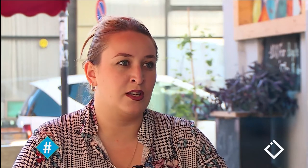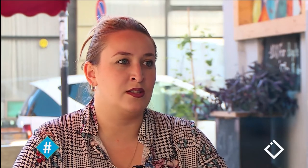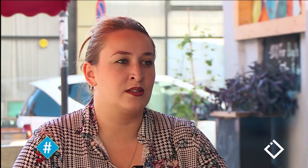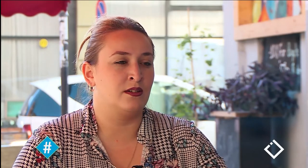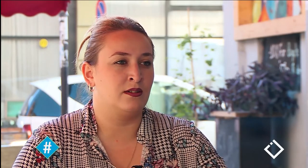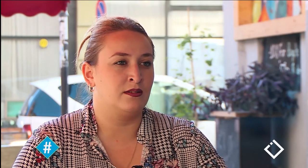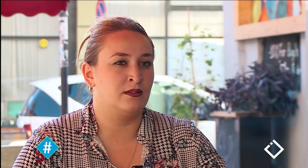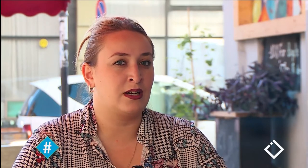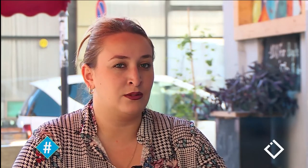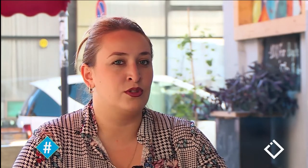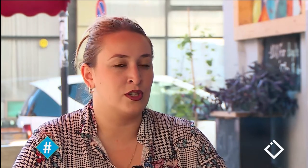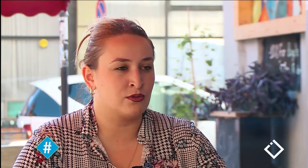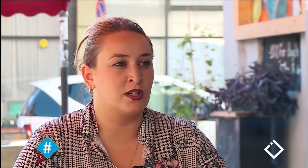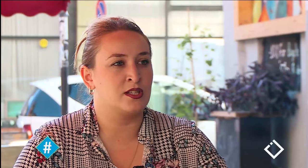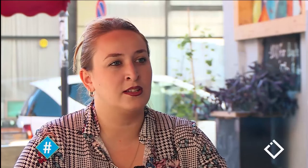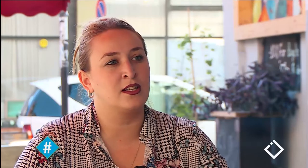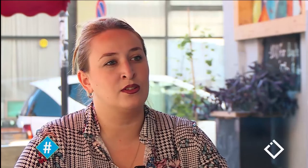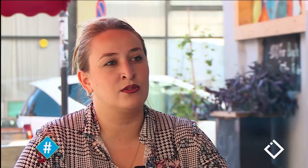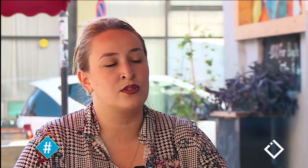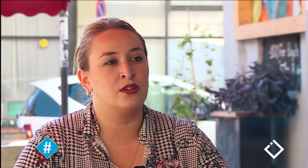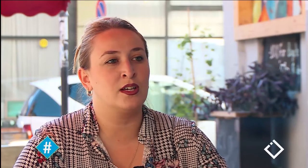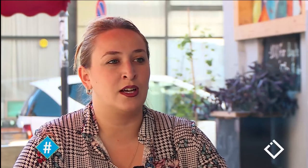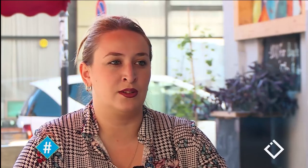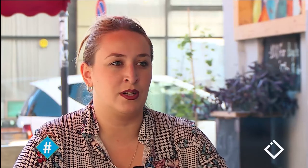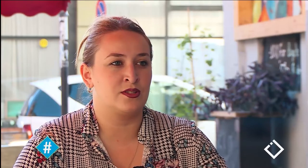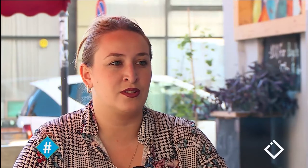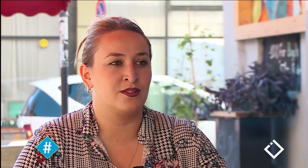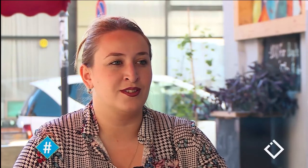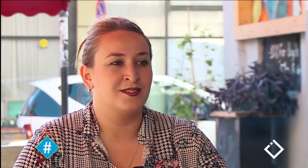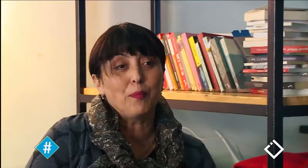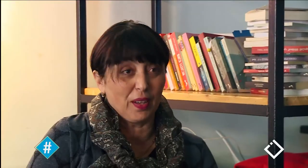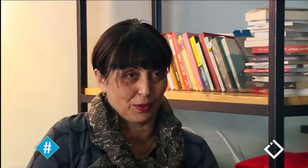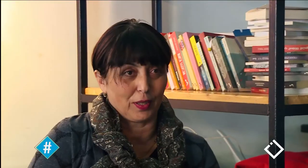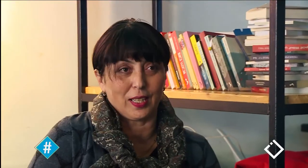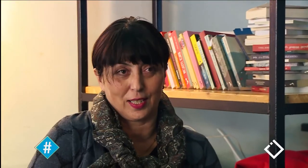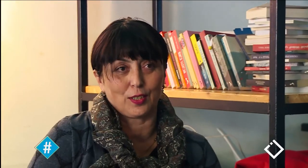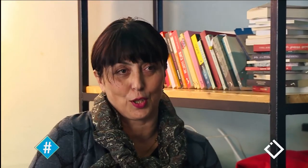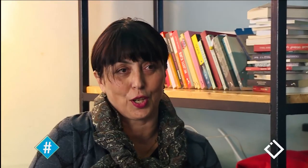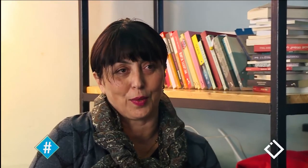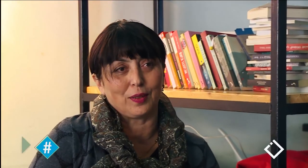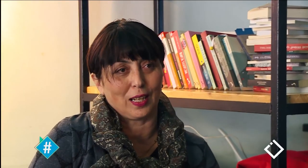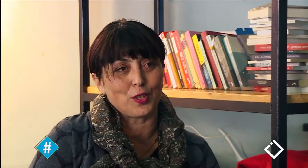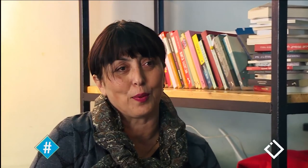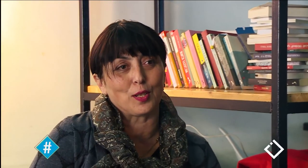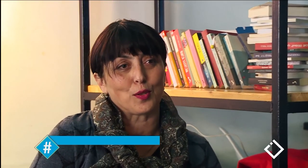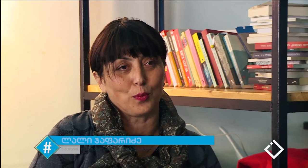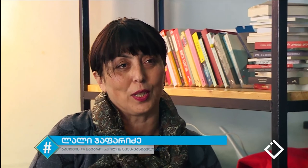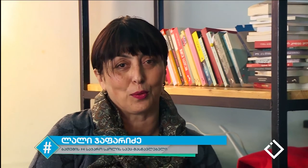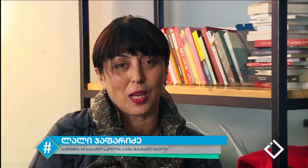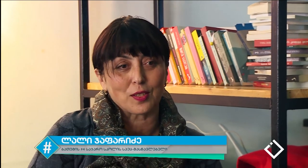ენის, ქართული ჟესტური ენის ალტერნატიული სკოლა გაითვალისწინონ. მე ვთვლი, ეს ერთი ჩემი ლალი ჯაფარიძის სუბიექტური აზრია,